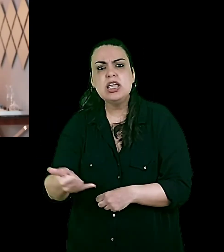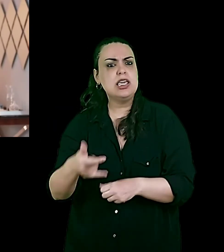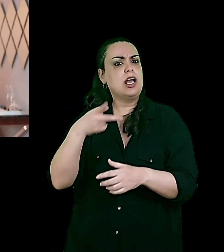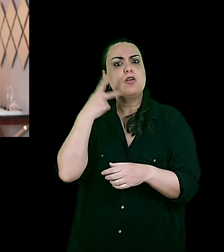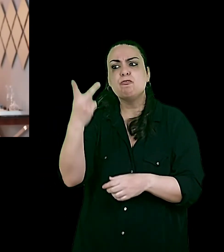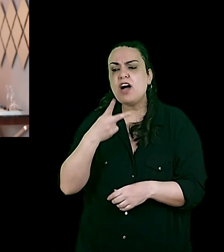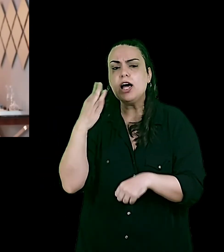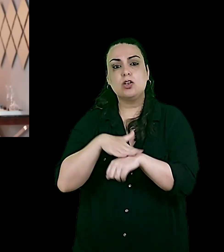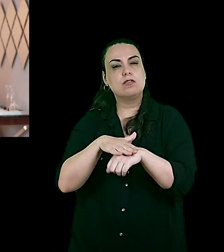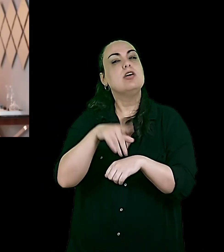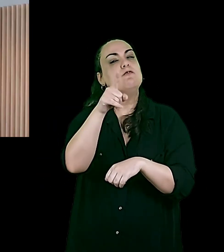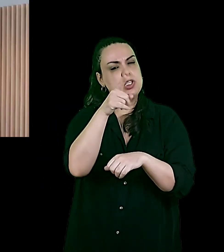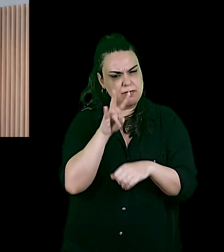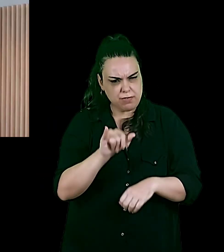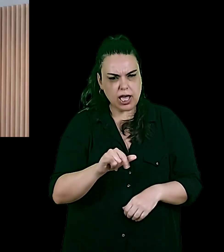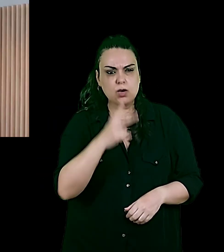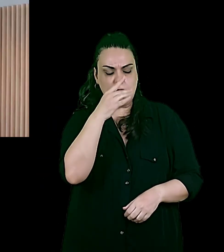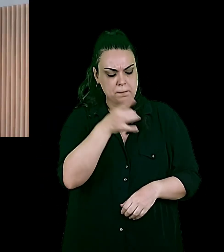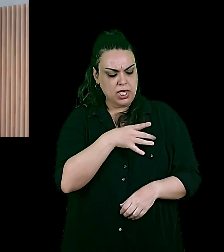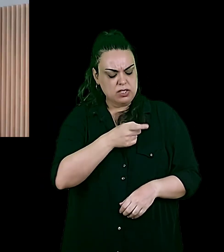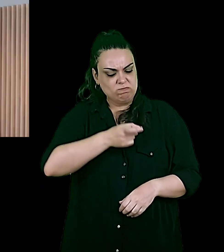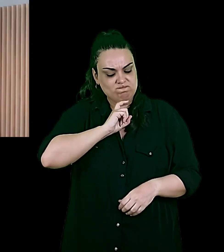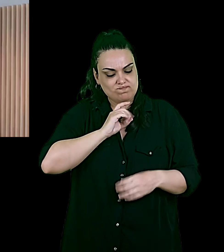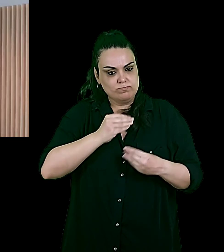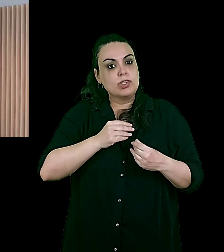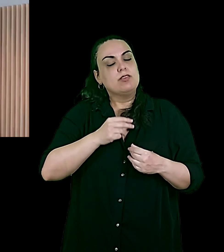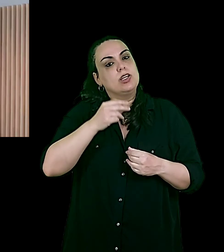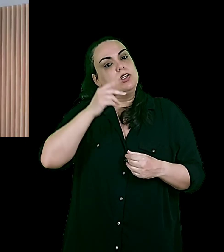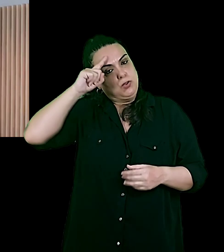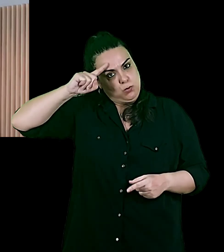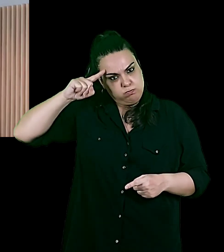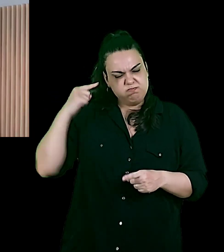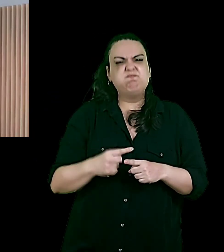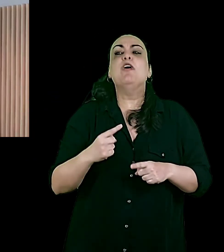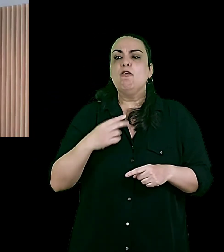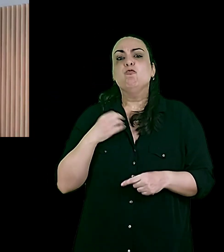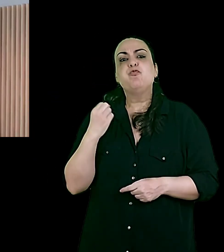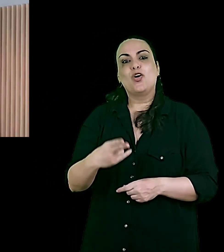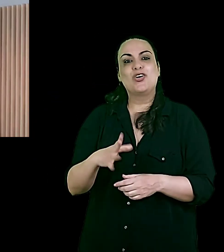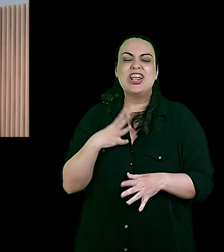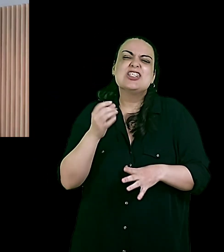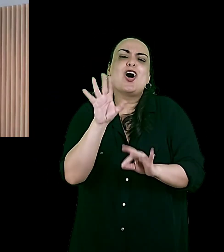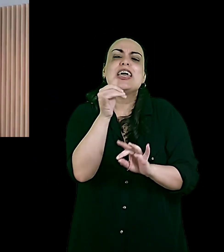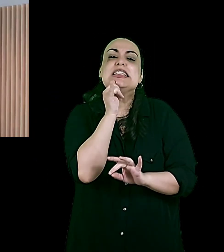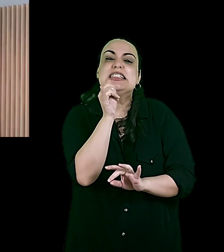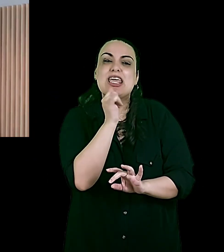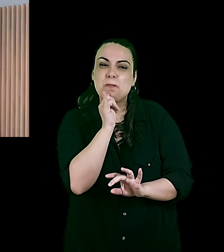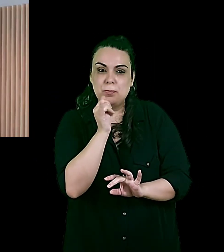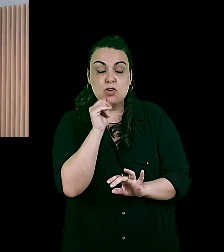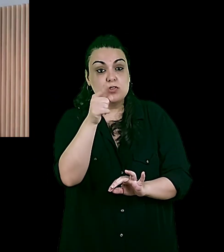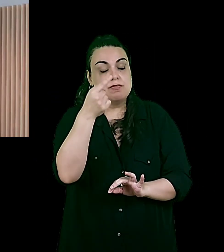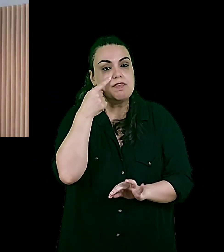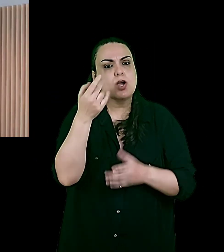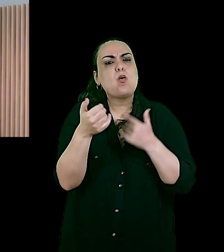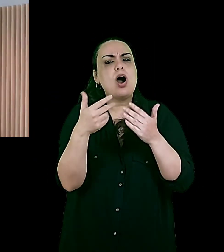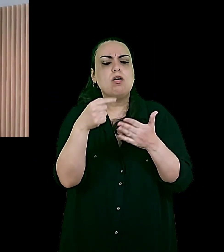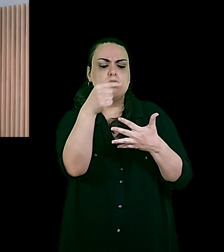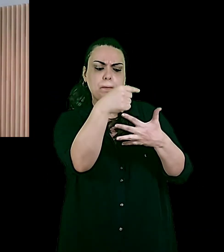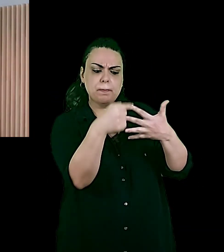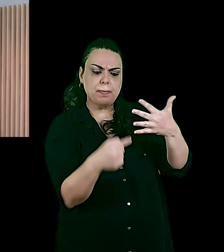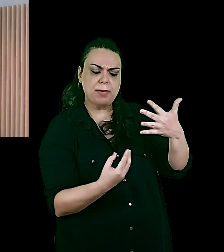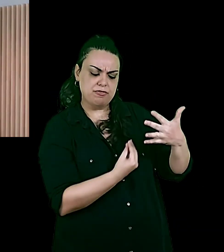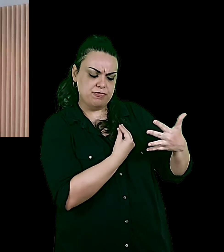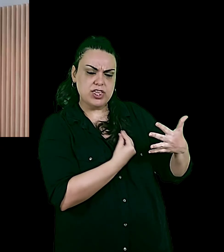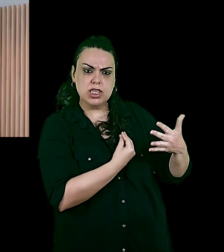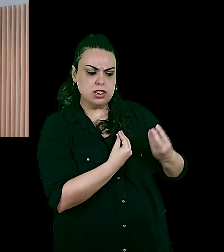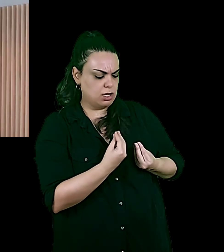liga, não chega junto, não fala. Você vai confrontar o seu medo e vai chegar nessa pessoa. São apenas alguns exemplos, você vai ver qual é a área